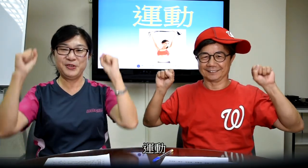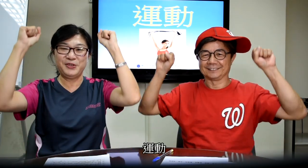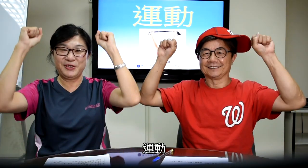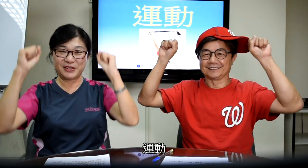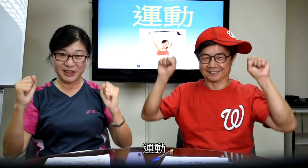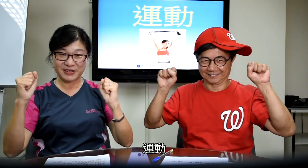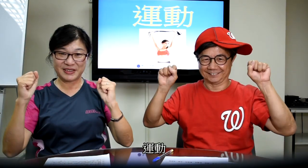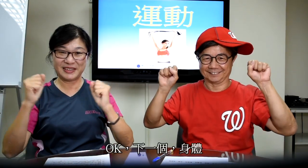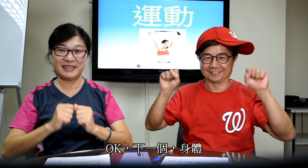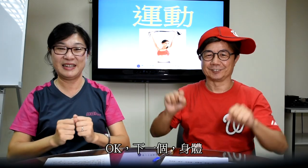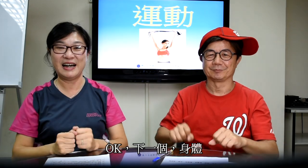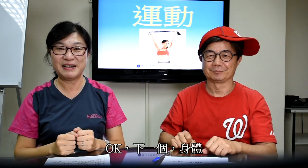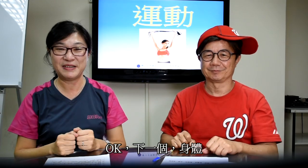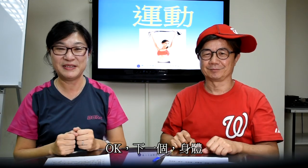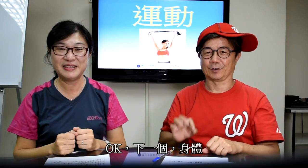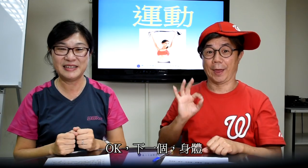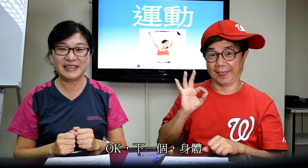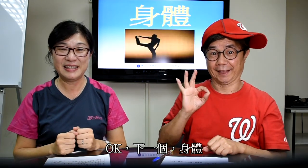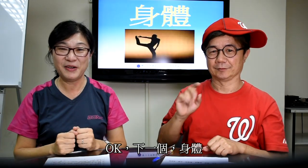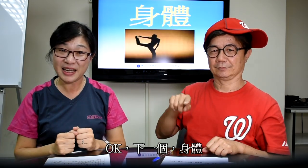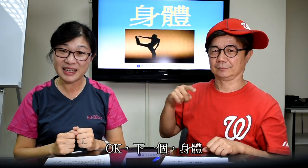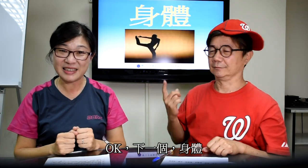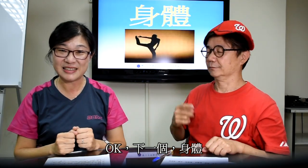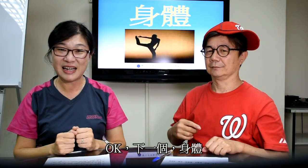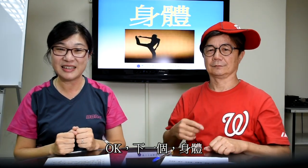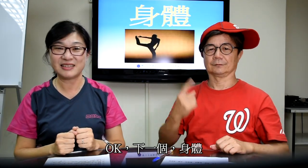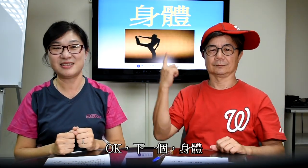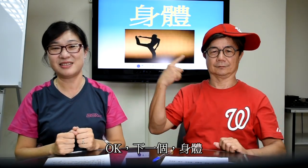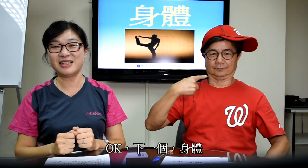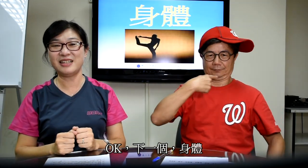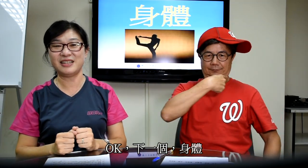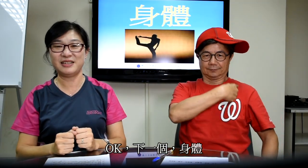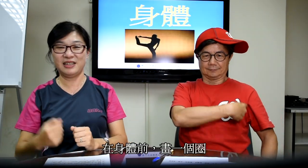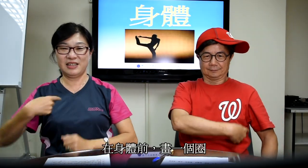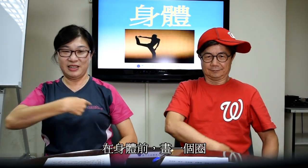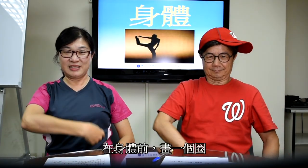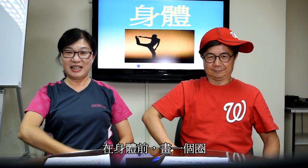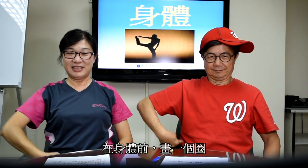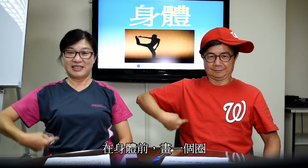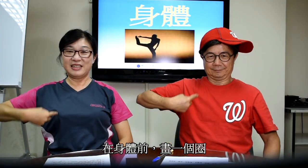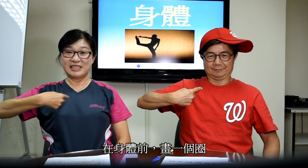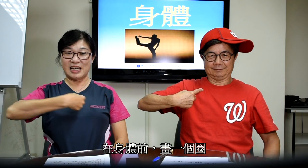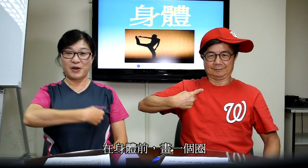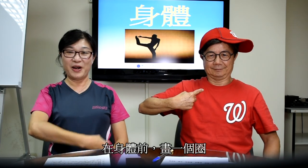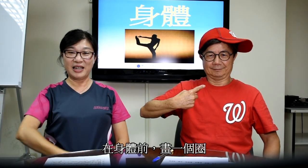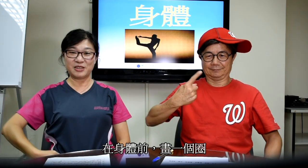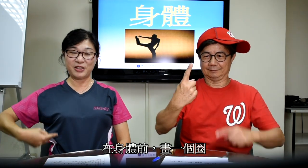运动，很好。OK， 下一个身体，在身体前画一个